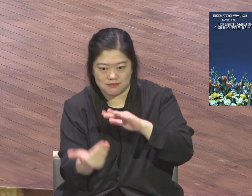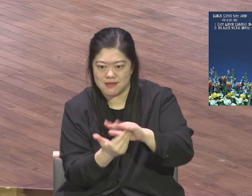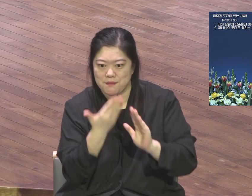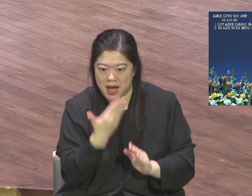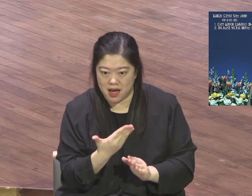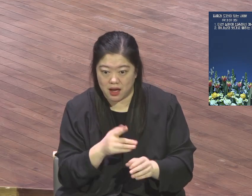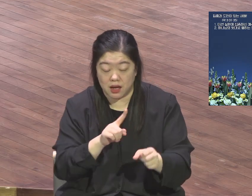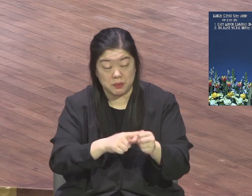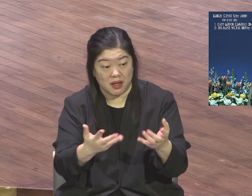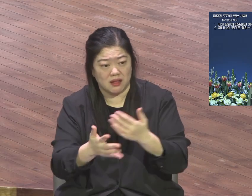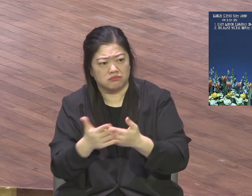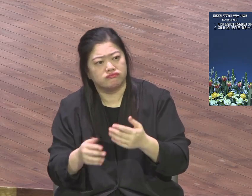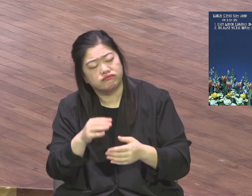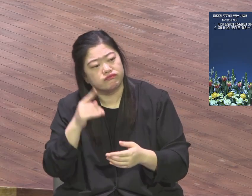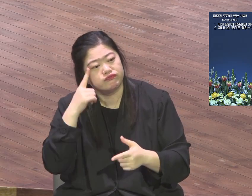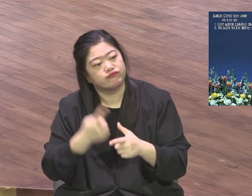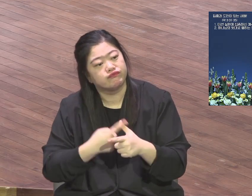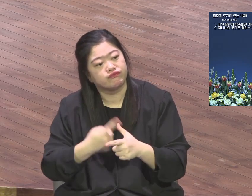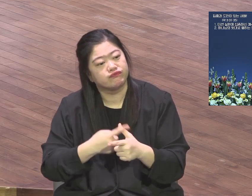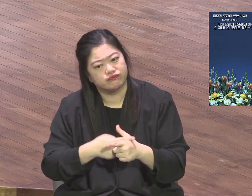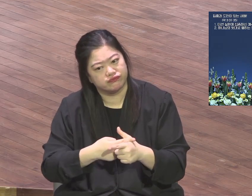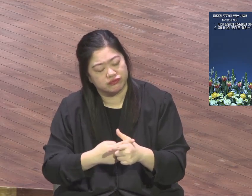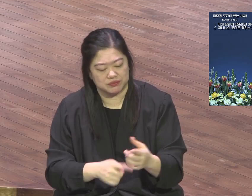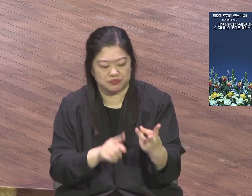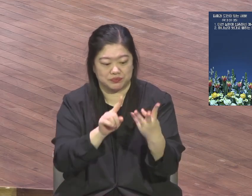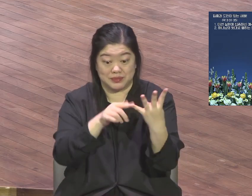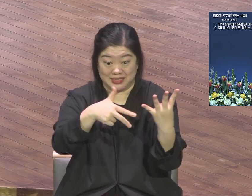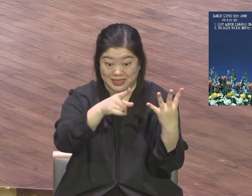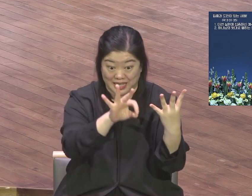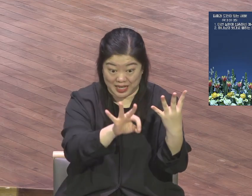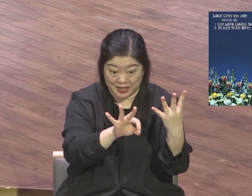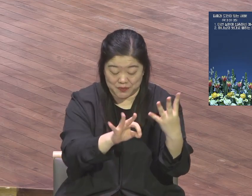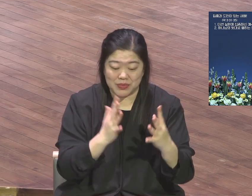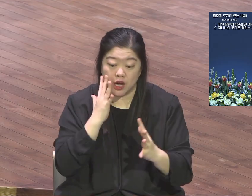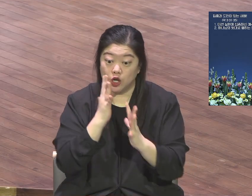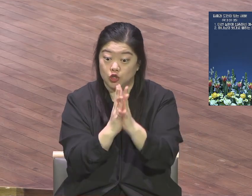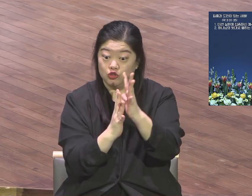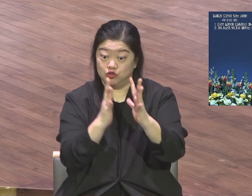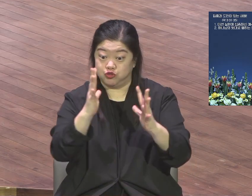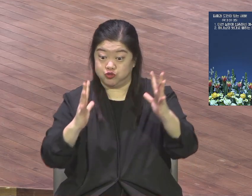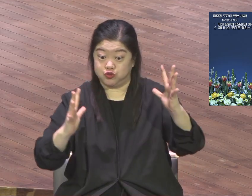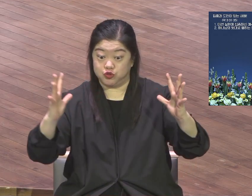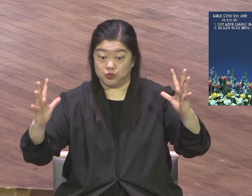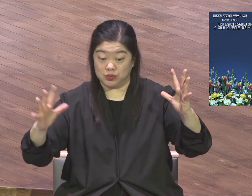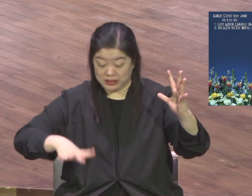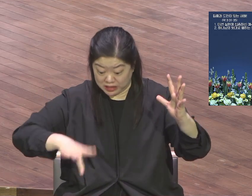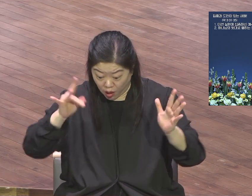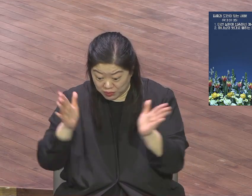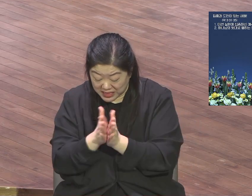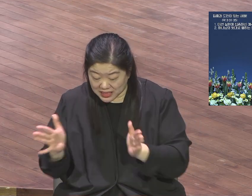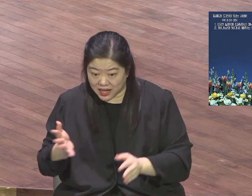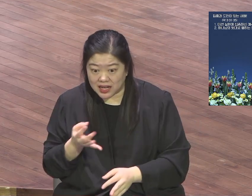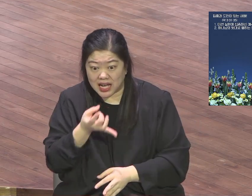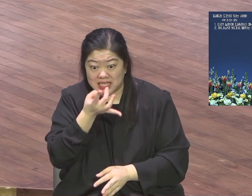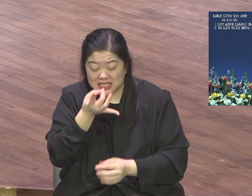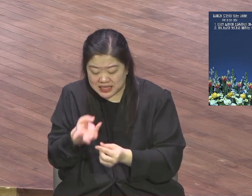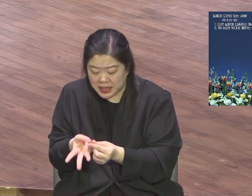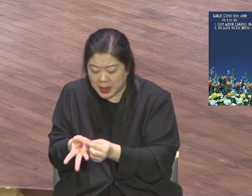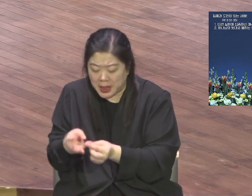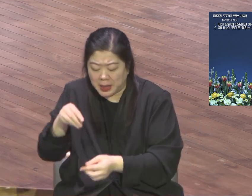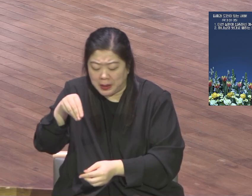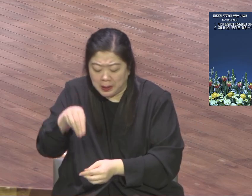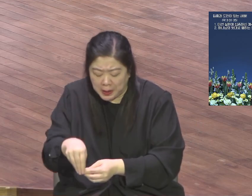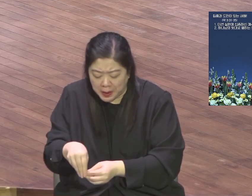4장은 울창한 숲도 한날의 씨앗으로 시작한다. 마지막 5장은요, 성공에는